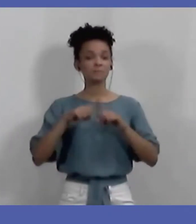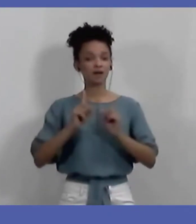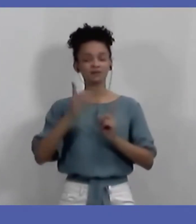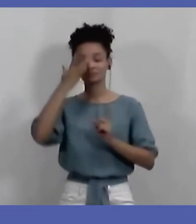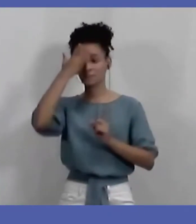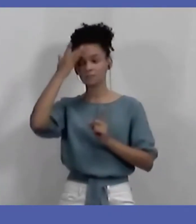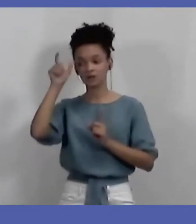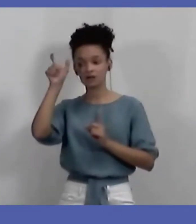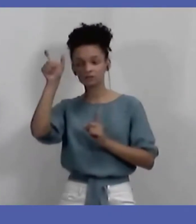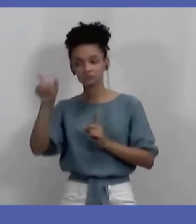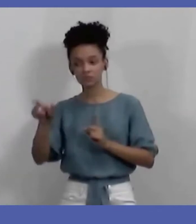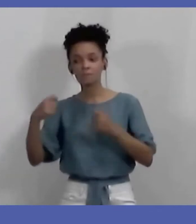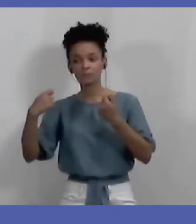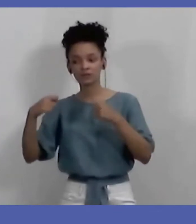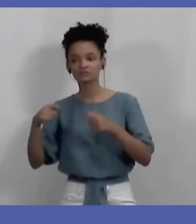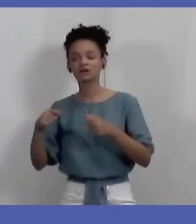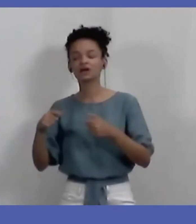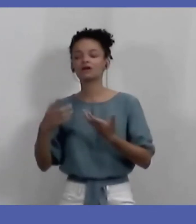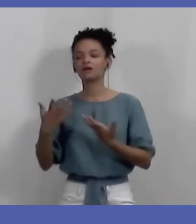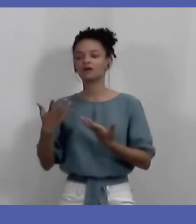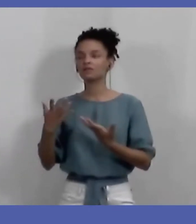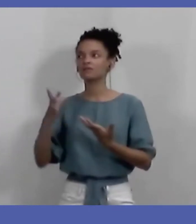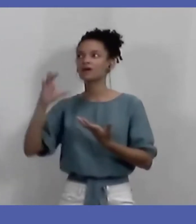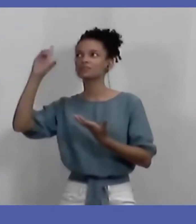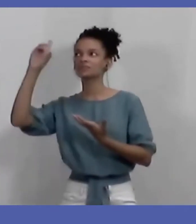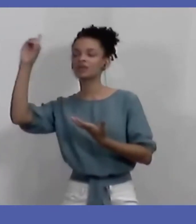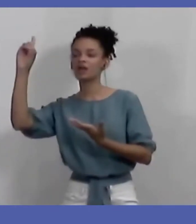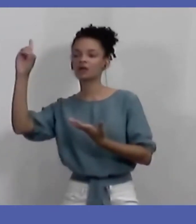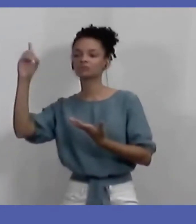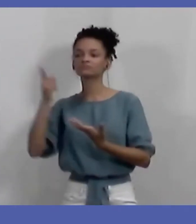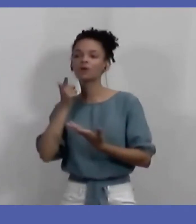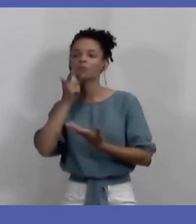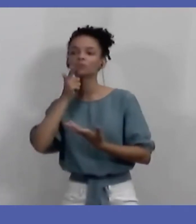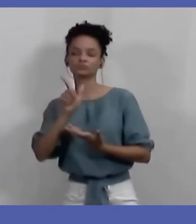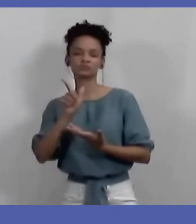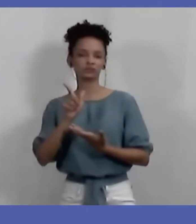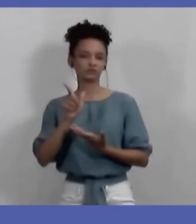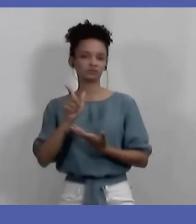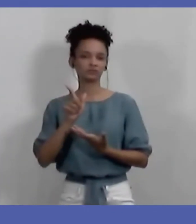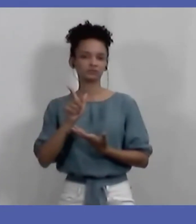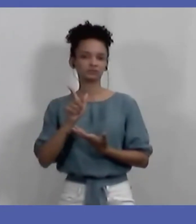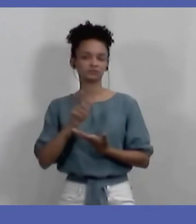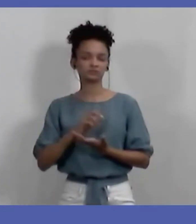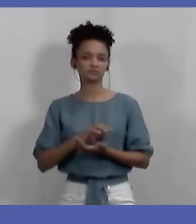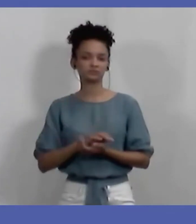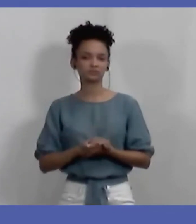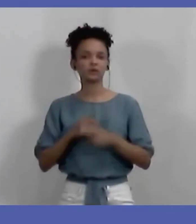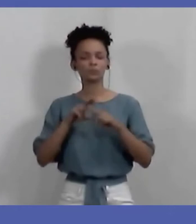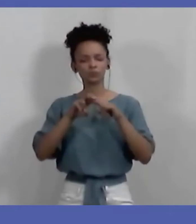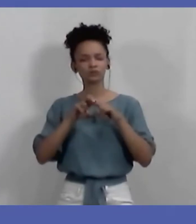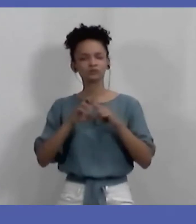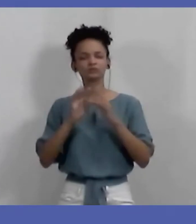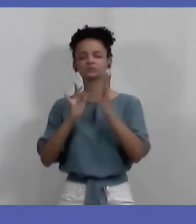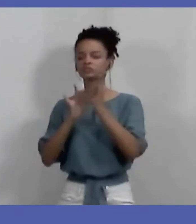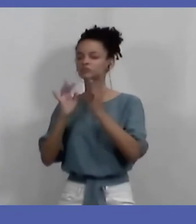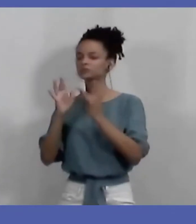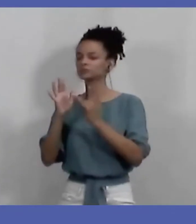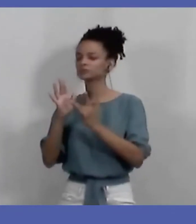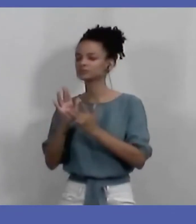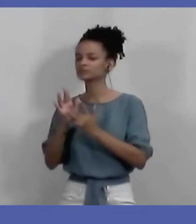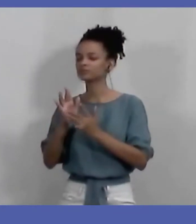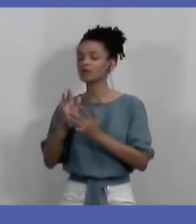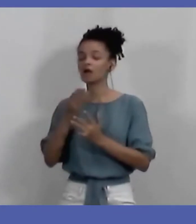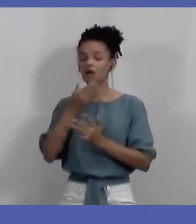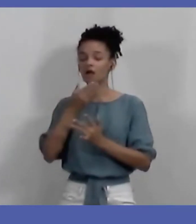elas, né? Então, aqui diz: profundamente compadecido, estendeu a mão, tocou e disse-lhe: